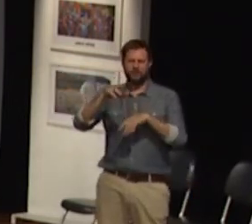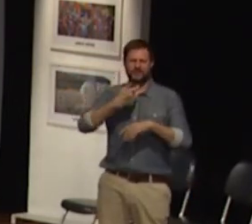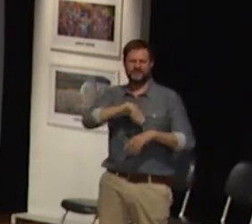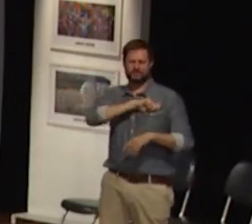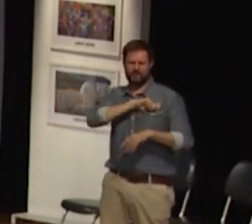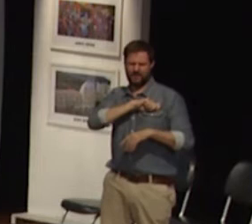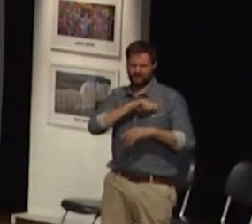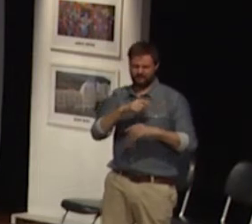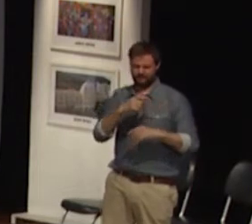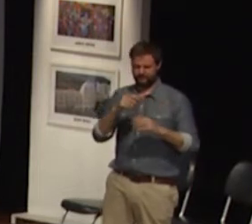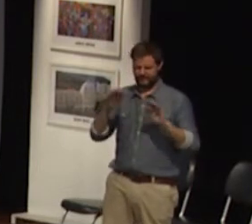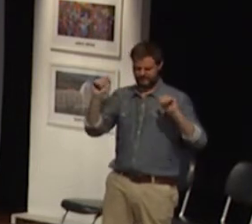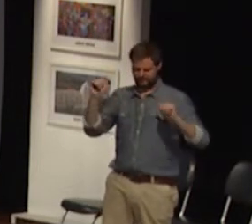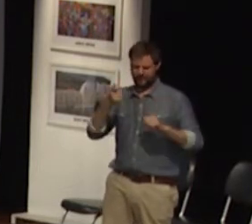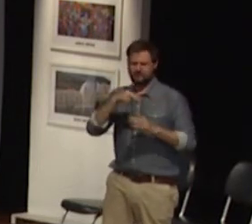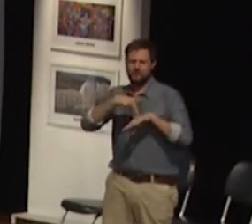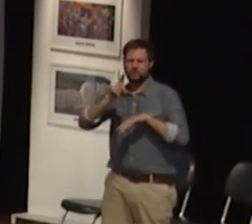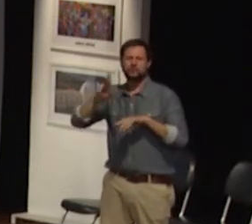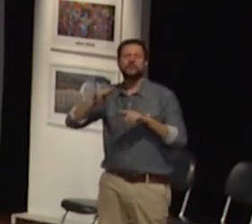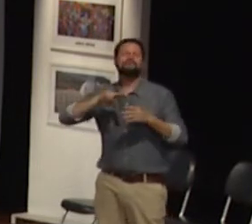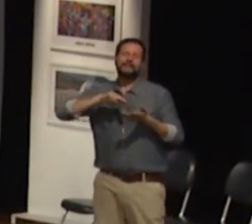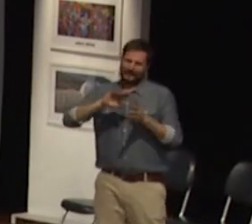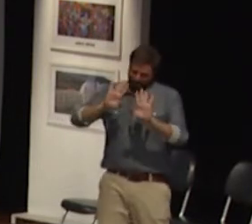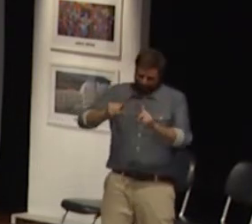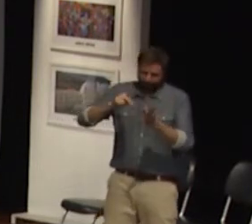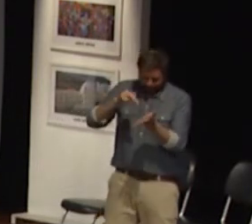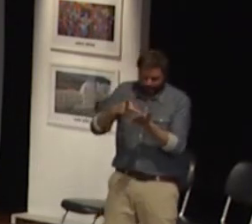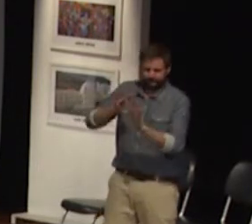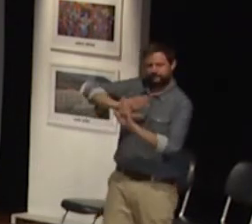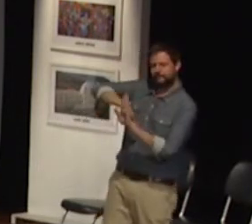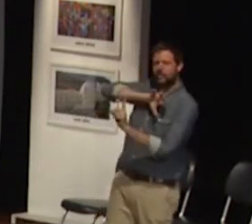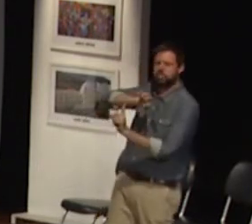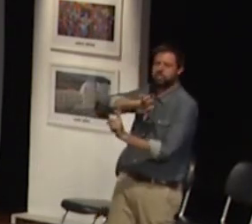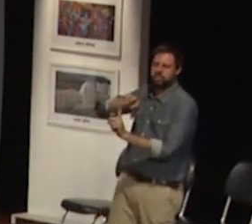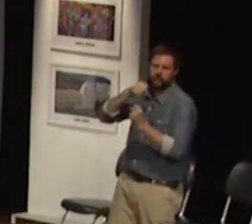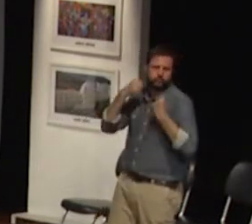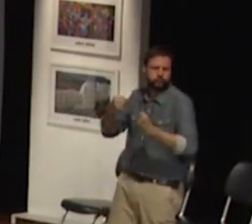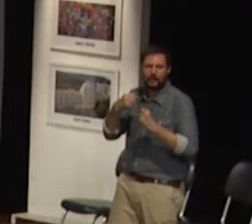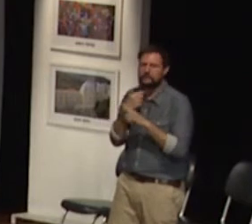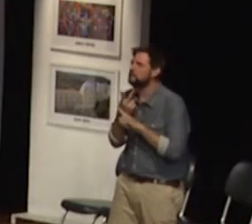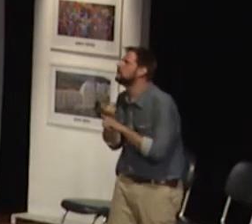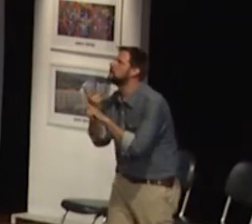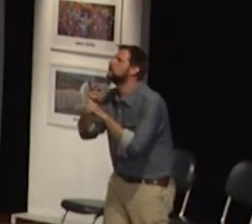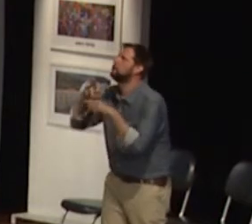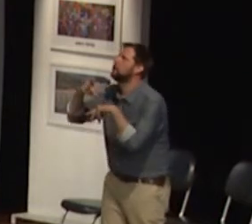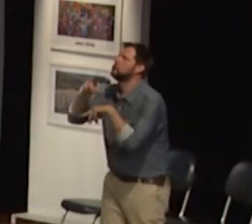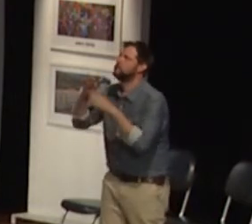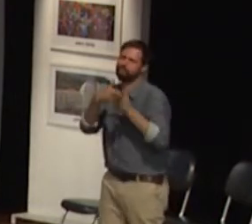Então, ela está fazendo pós-doc na Espanha, mas, de verdade, ela está de licença, mas ela está influenciando